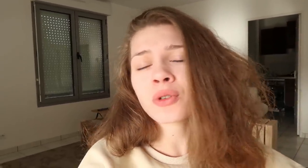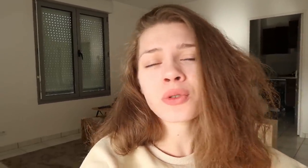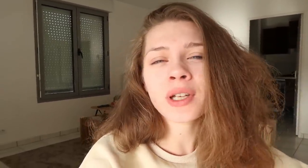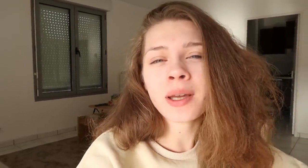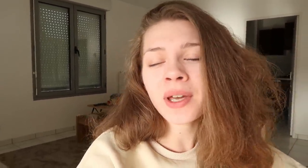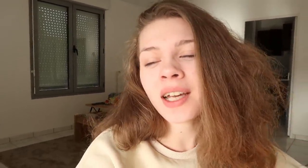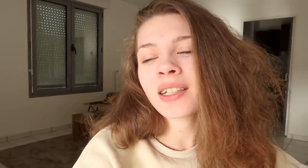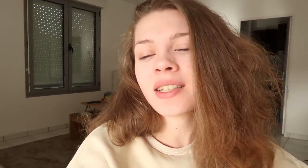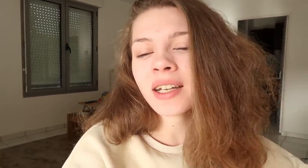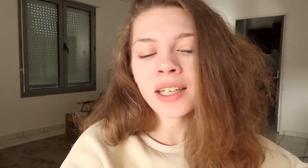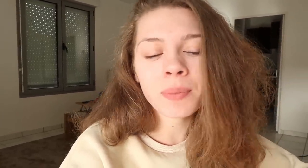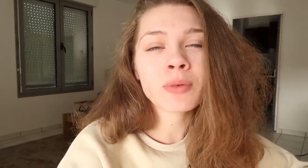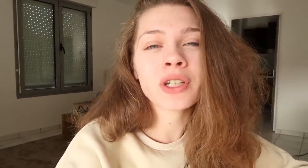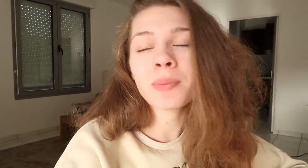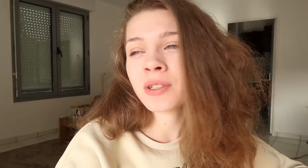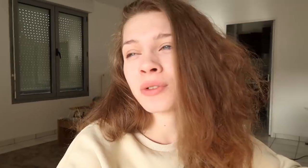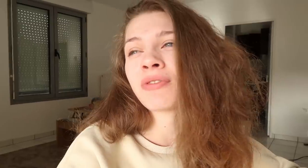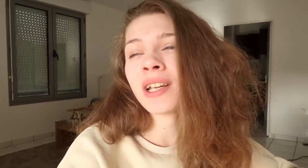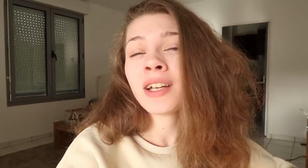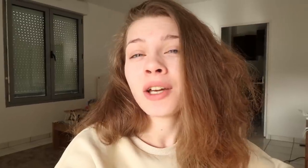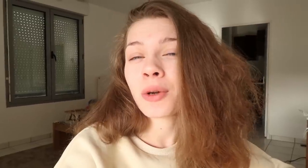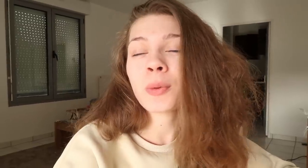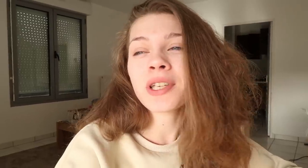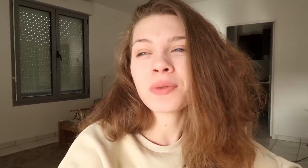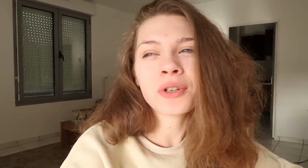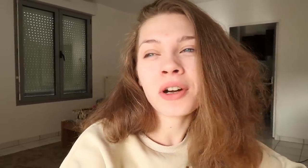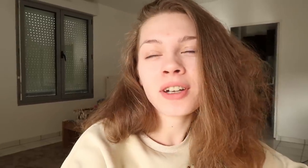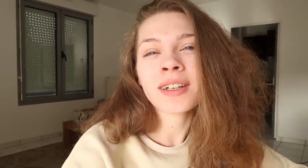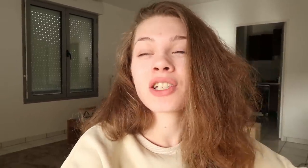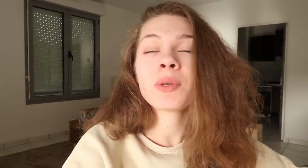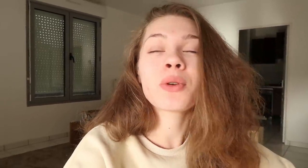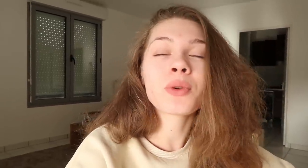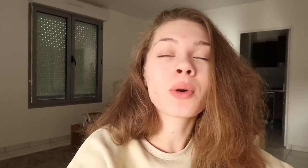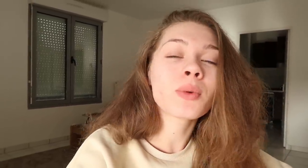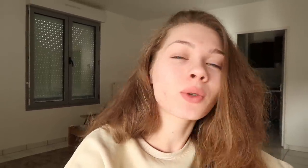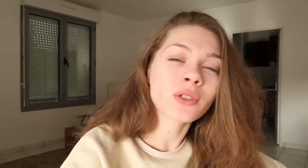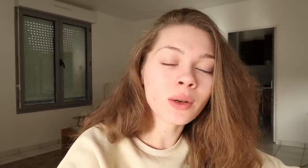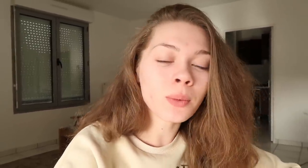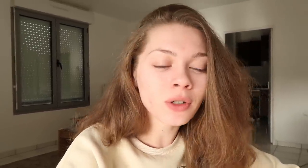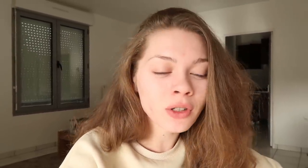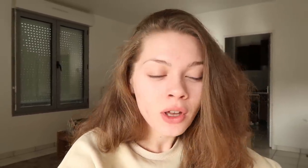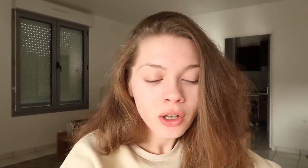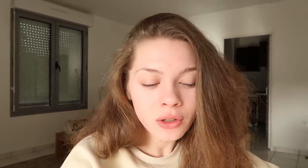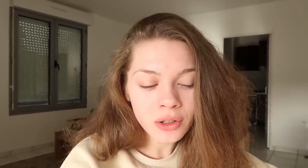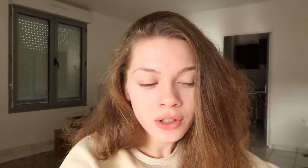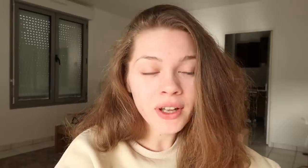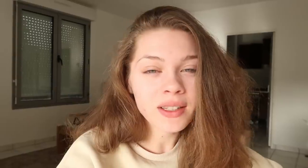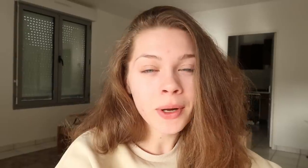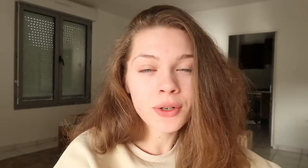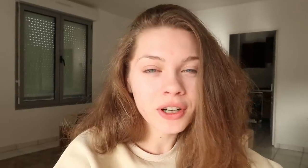sur le canapé et regarder des séries et ne pas bouger parce qu'il fallait reposer son corps. Et j'ai mis beaucoup, beaucoup, beaucoup de temps à comprendre que, en fait, c'est pas le corps